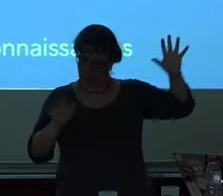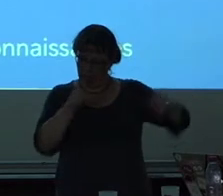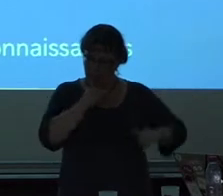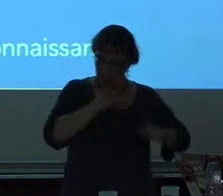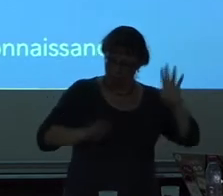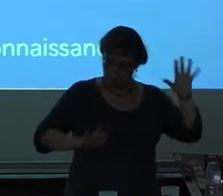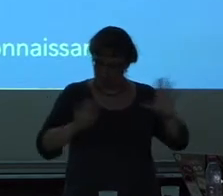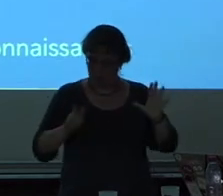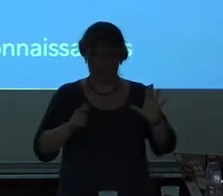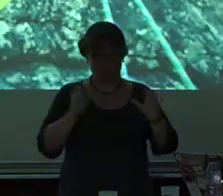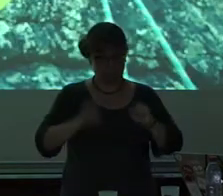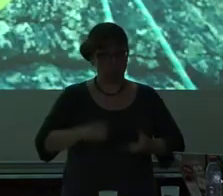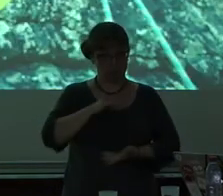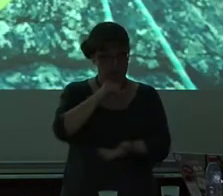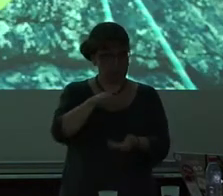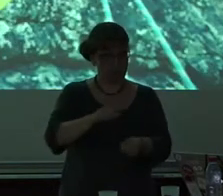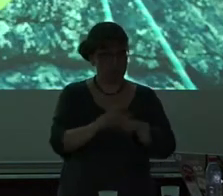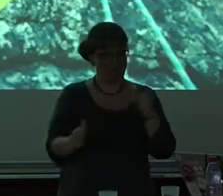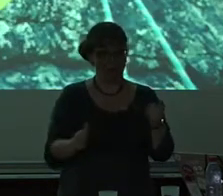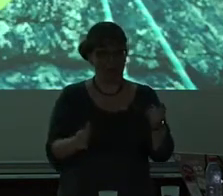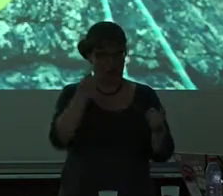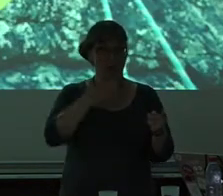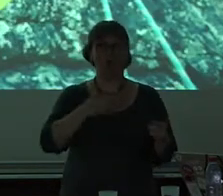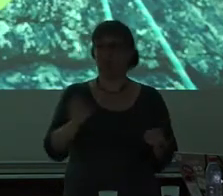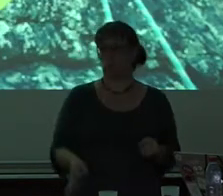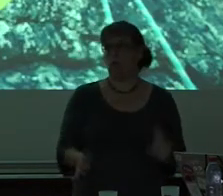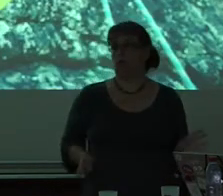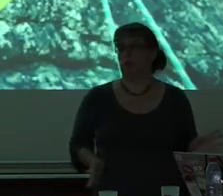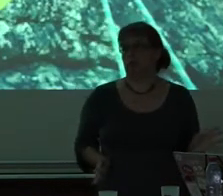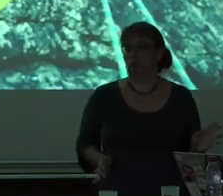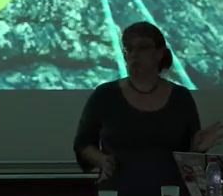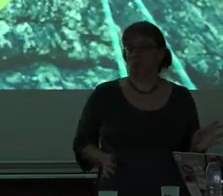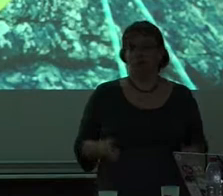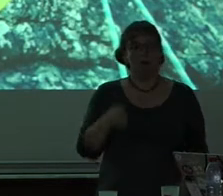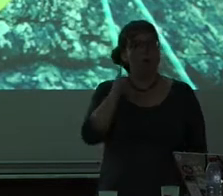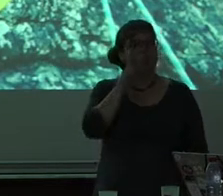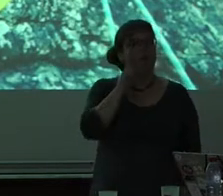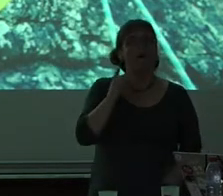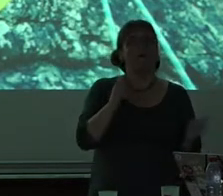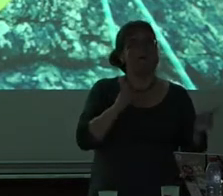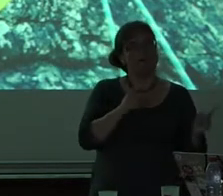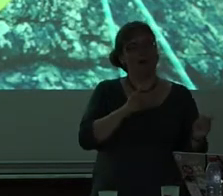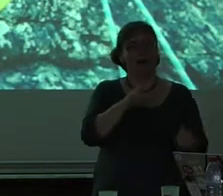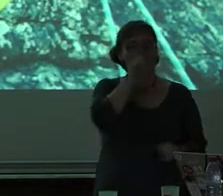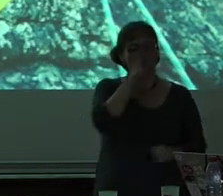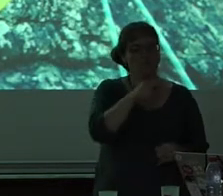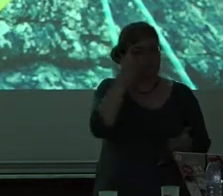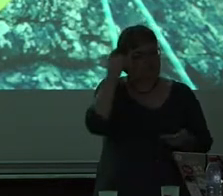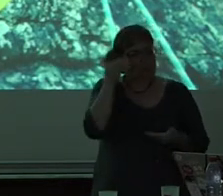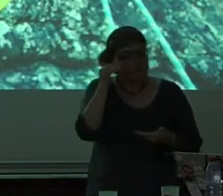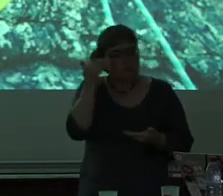apprendre ? Eh bien, moi, ma réponse, c'est oui. Parce que pour devenir senior, il faut un jour